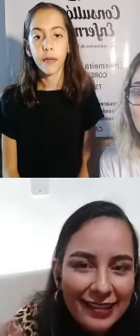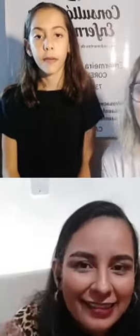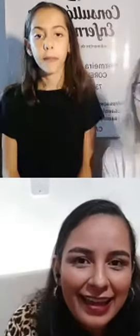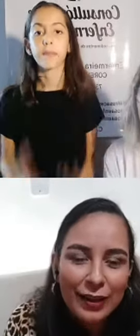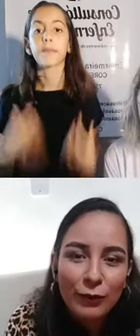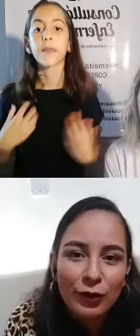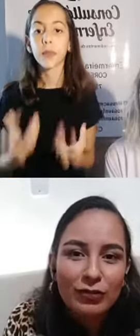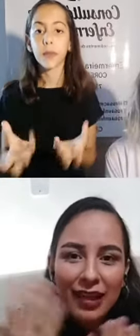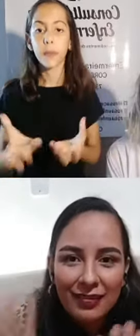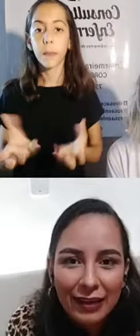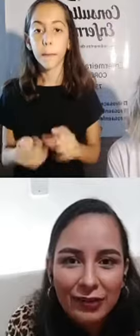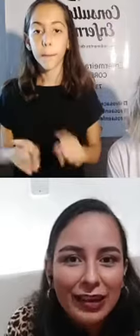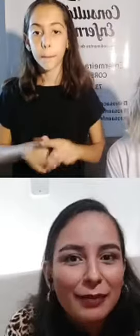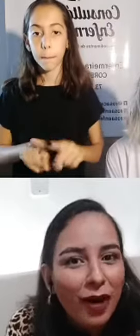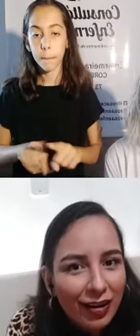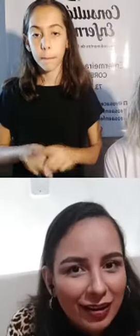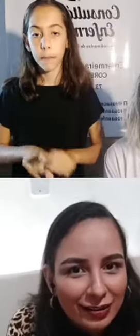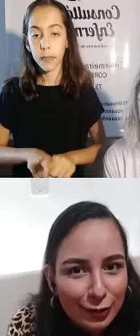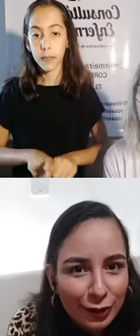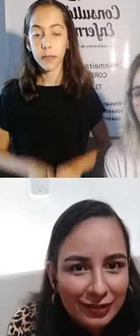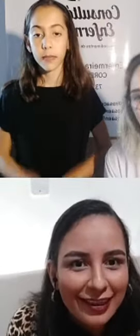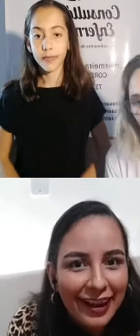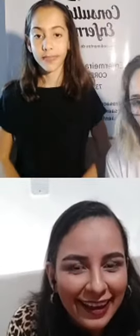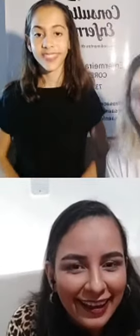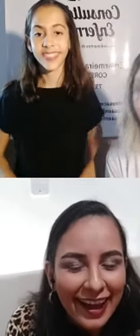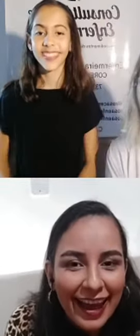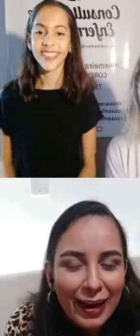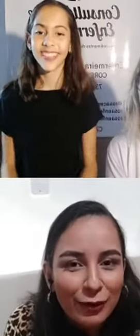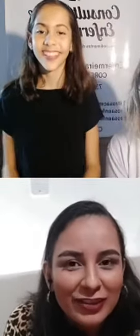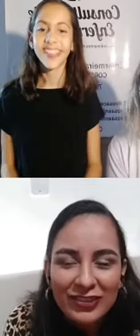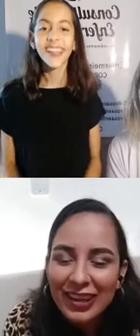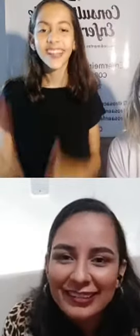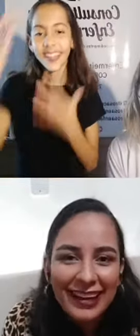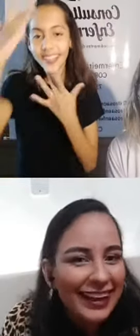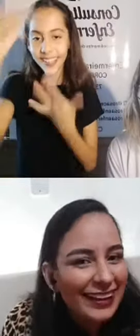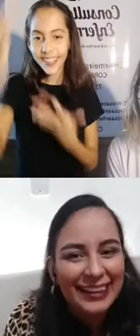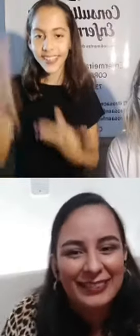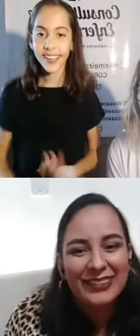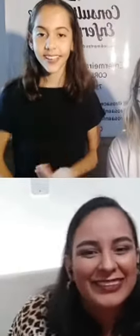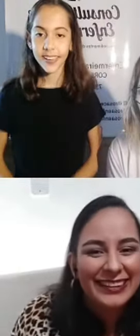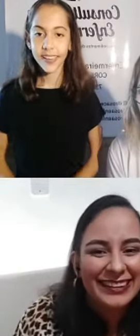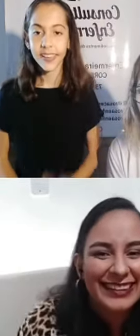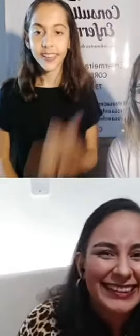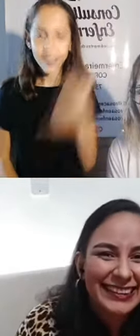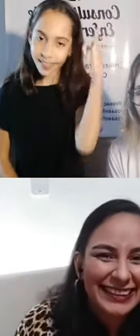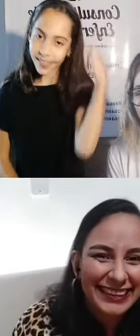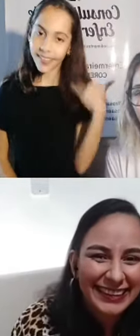a Inaê, que eu fico nas lives namorando, né? Eu falei, gente, ela é incrível.